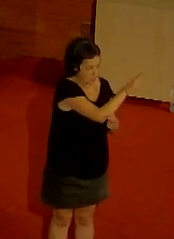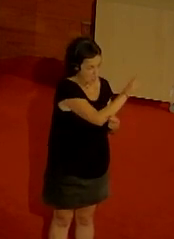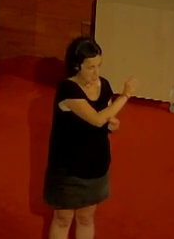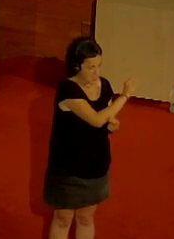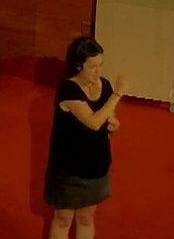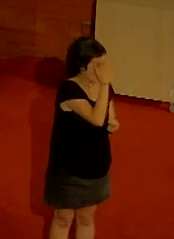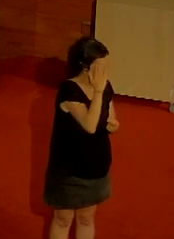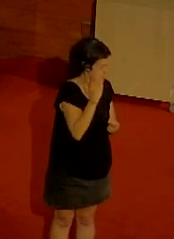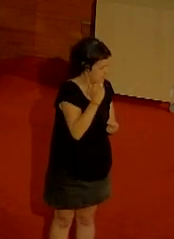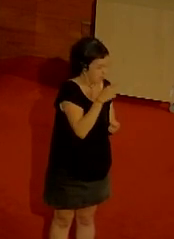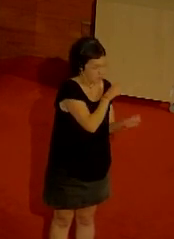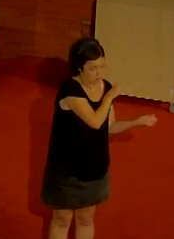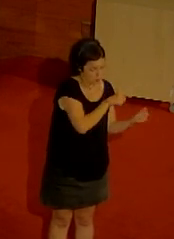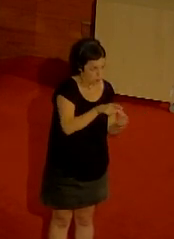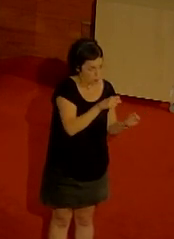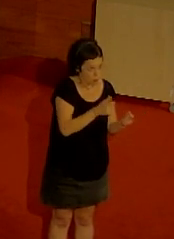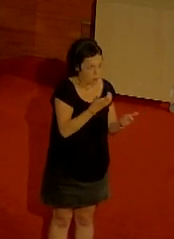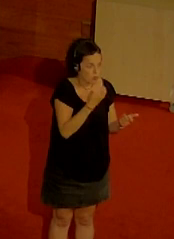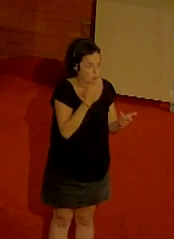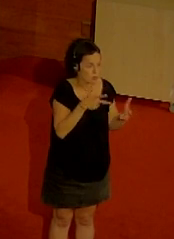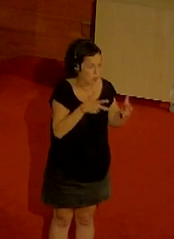que la corriente arrastraba algunos cadáveres,